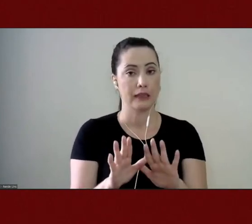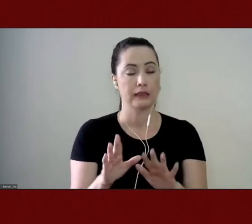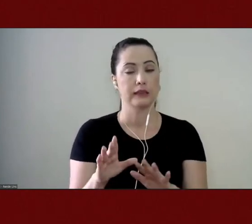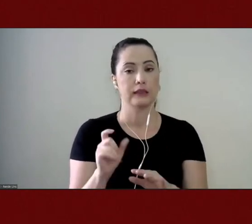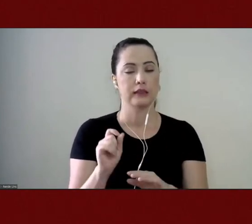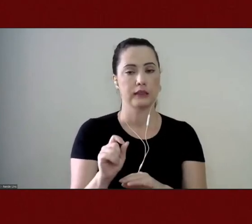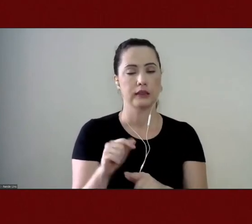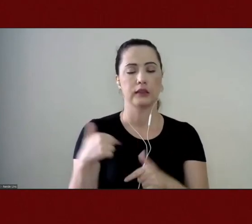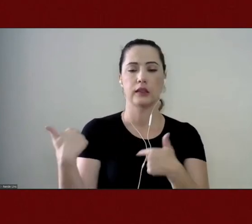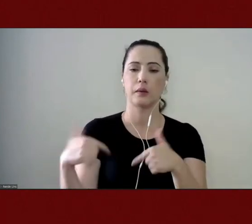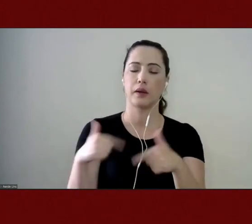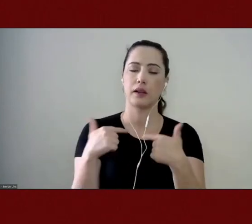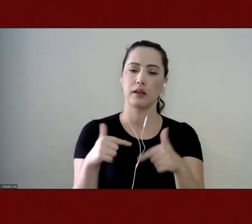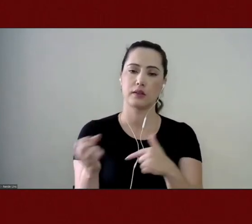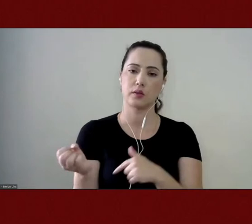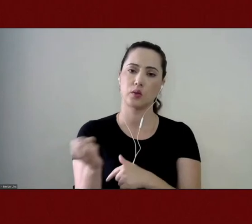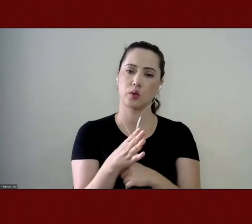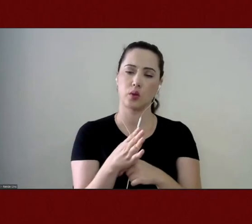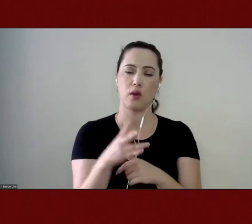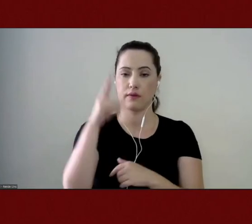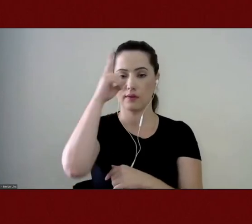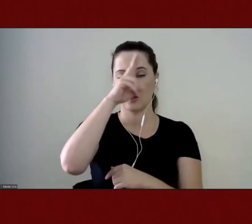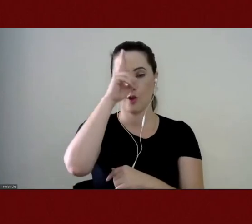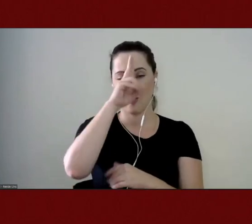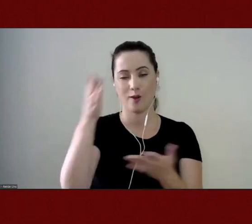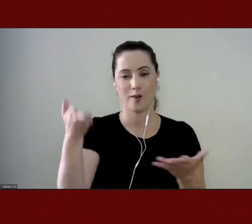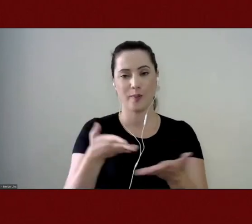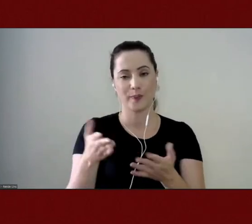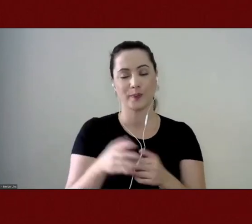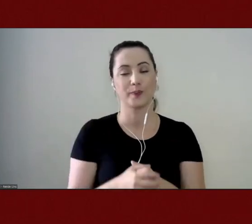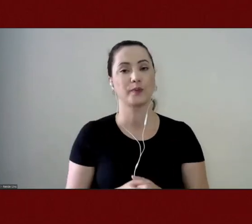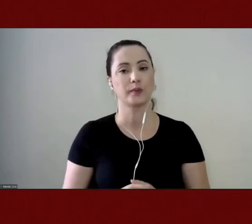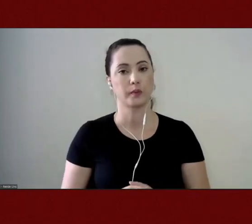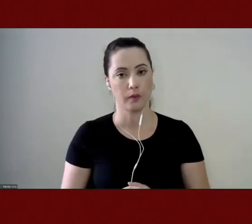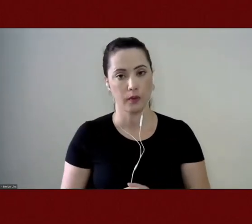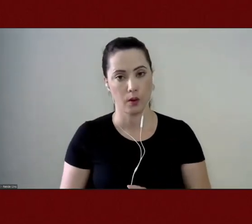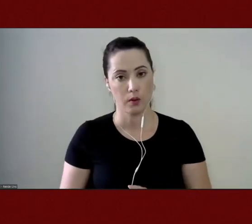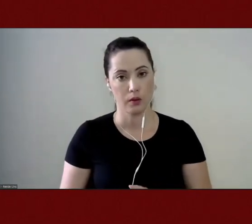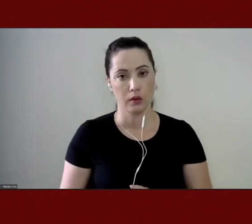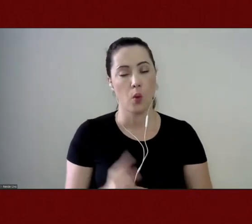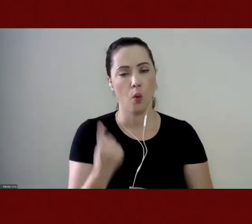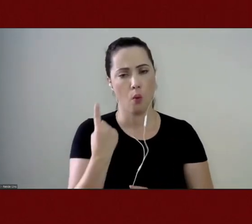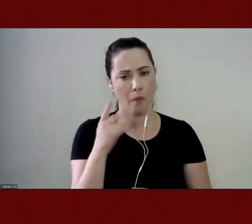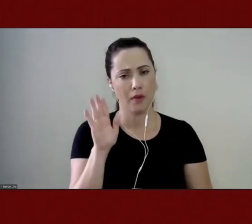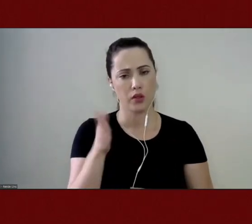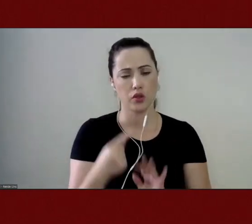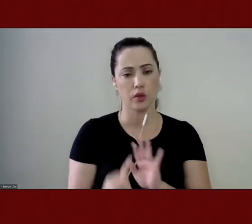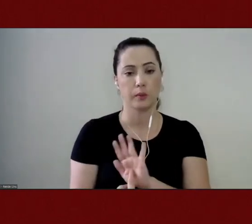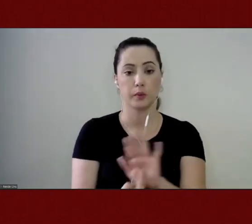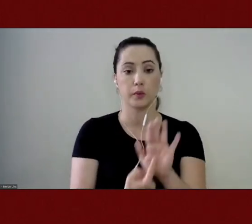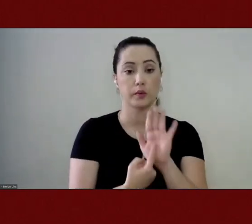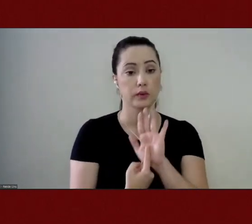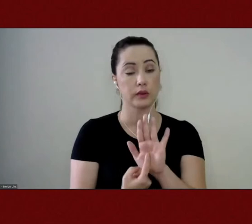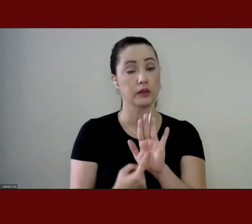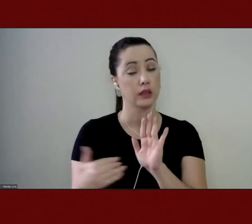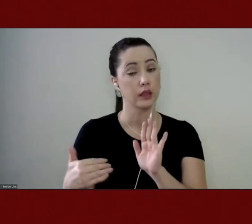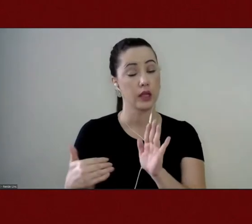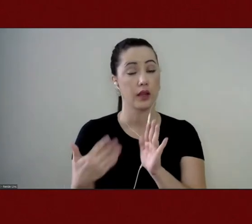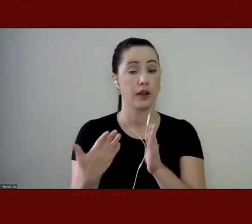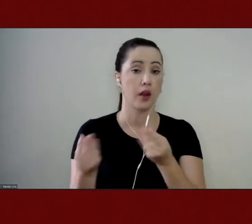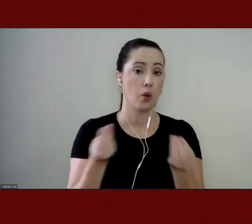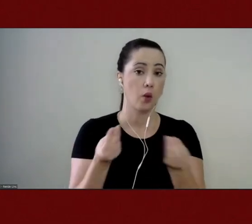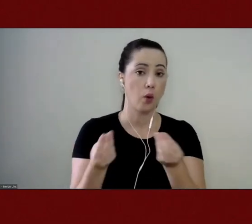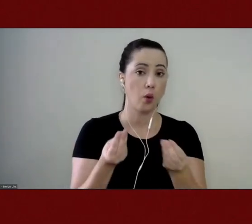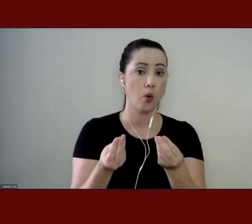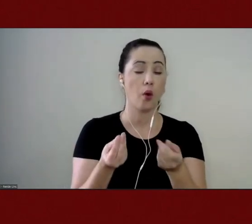sendo trabalhadas na nova historiografia. Né? Uma delas eu já apontei, né? Os limites e nuances desse dirigismo, o